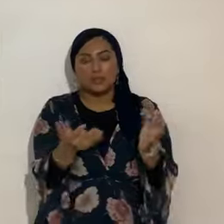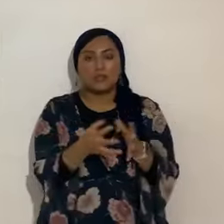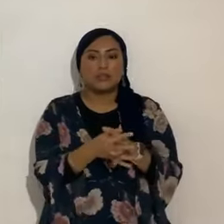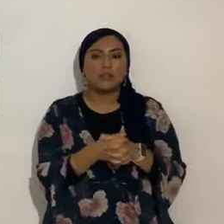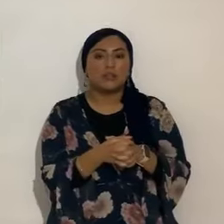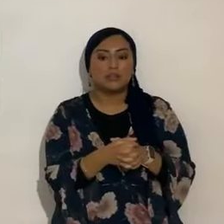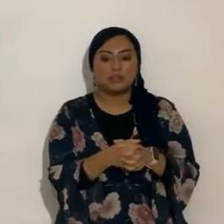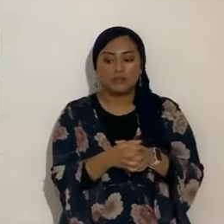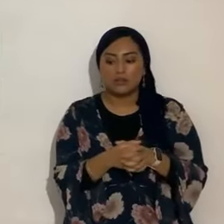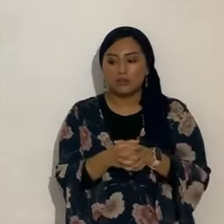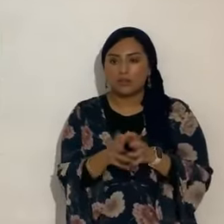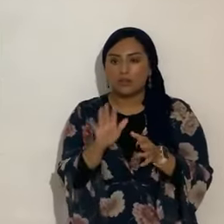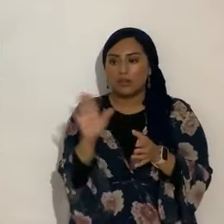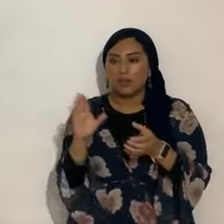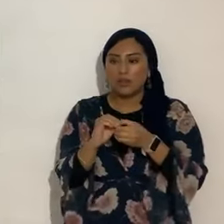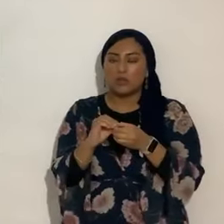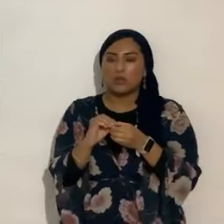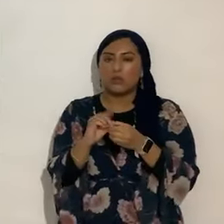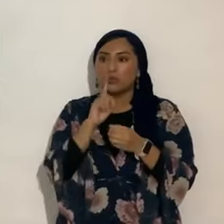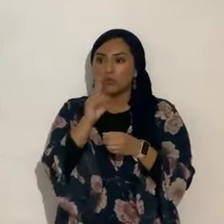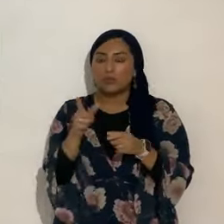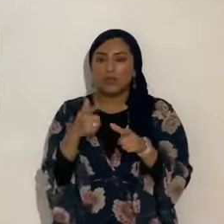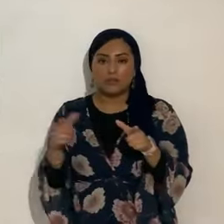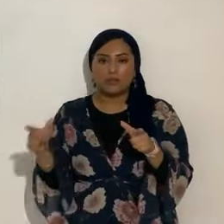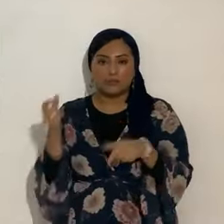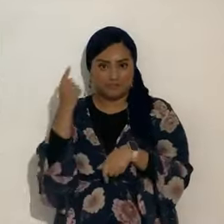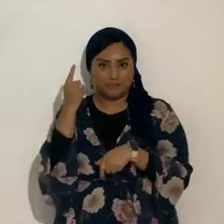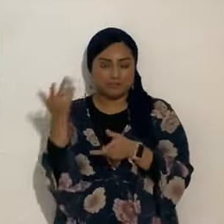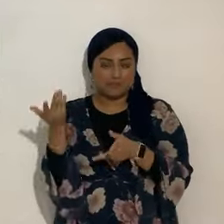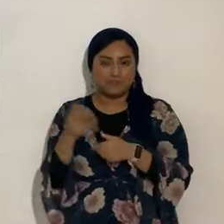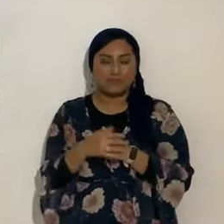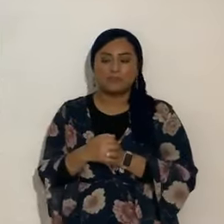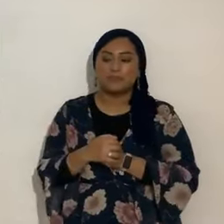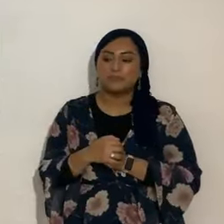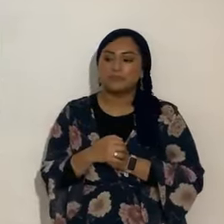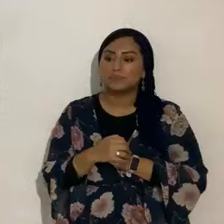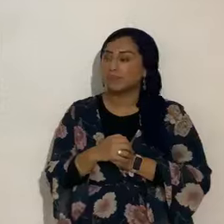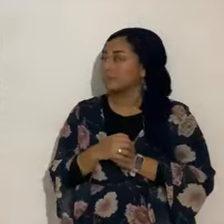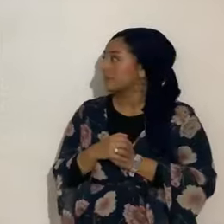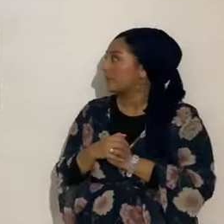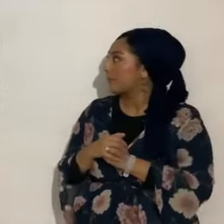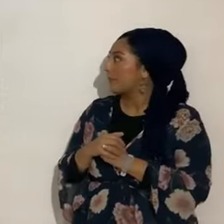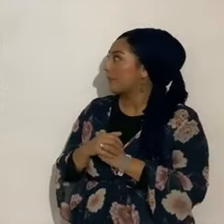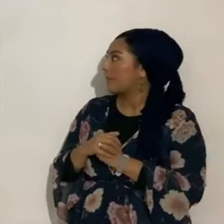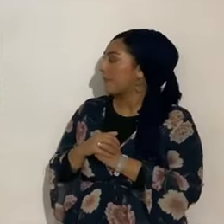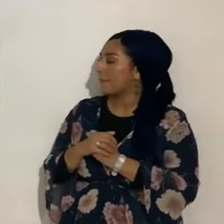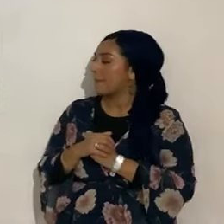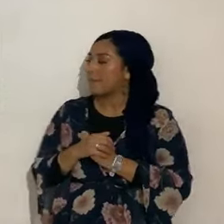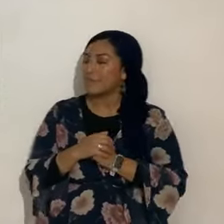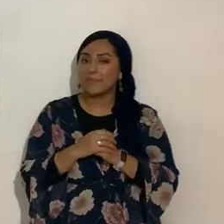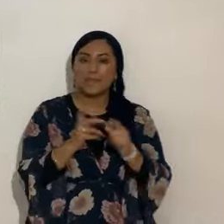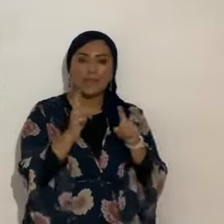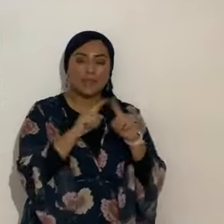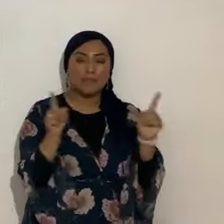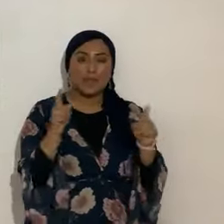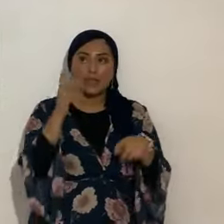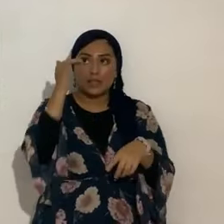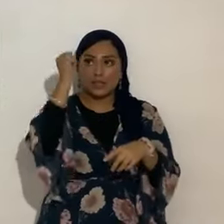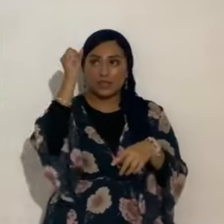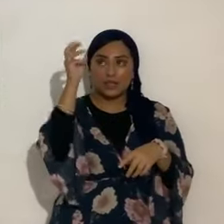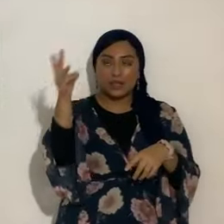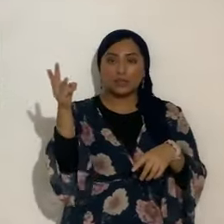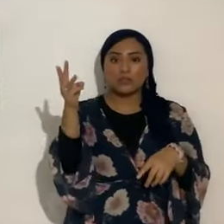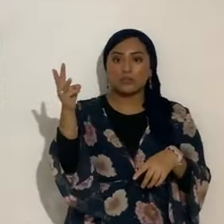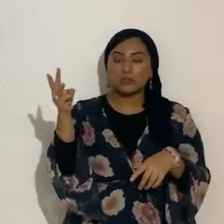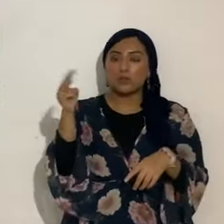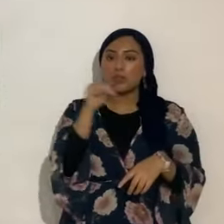son, o sea, como es su lenguaje original, sí me doy a entender perfectamente, ¿verdad? ¿Sí? Pero el lenguaje de Yahshua